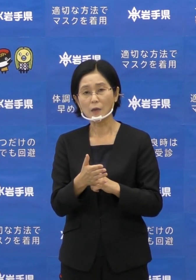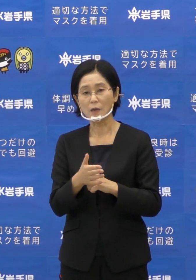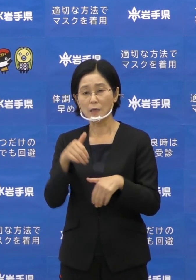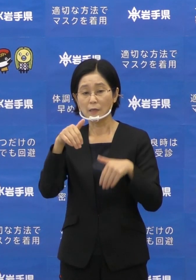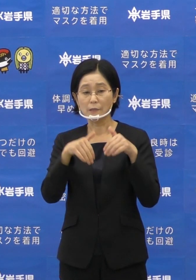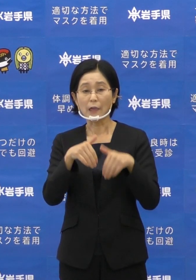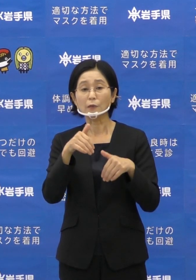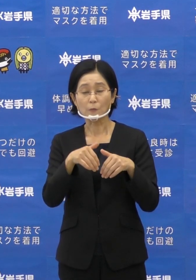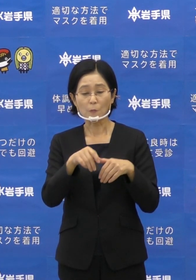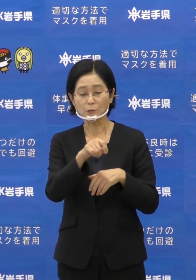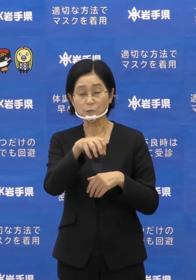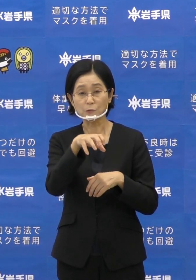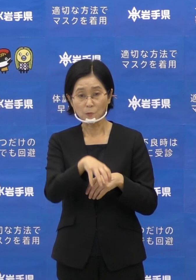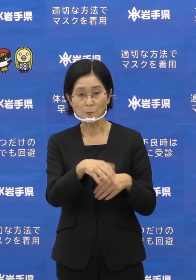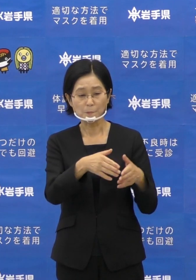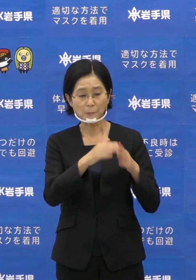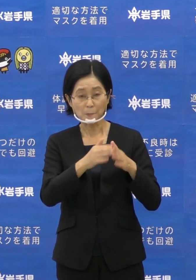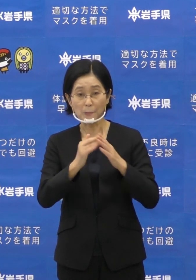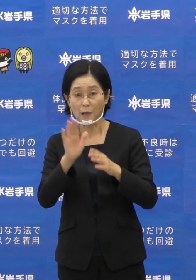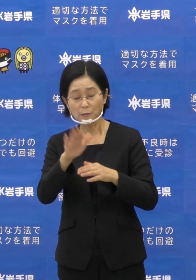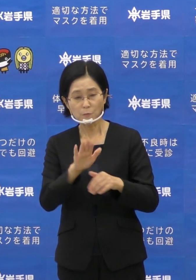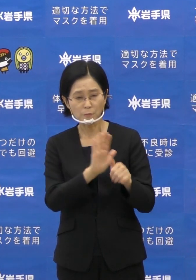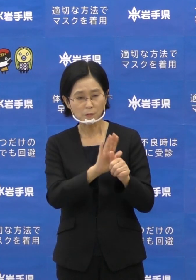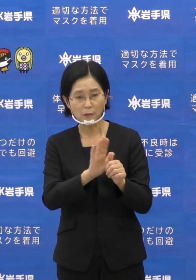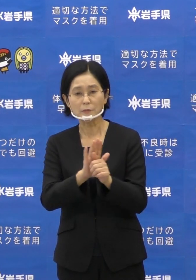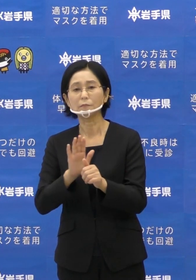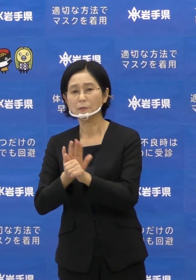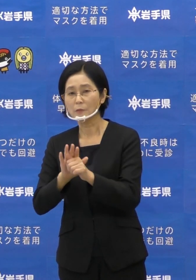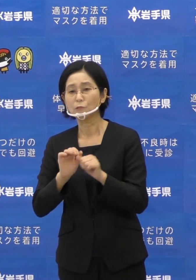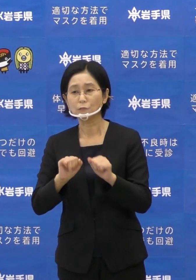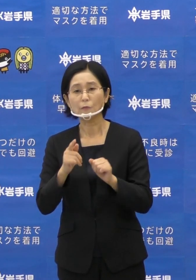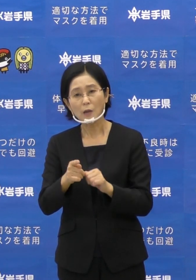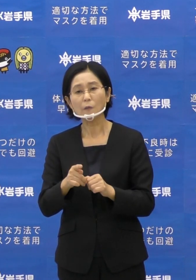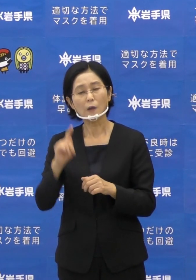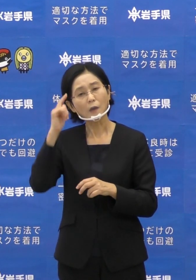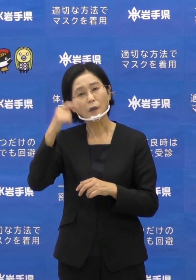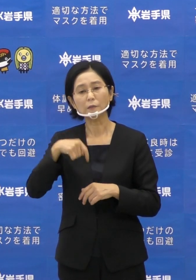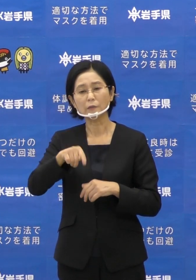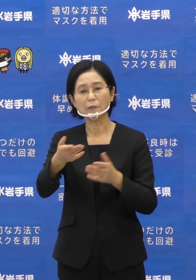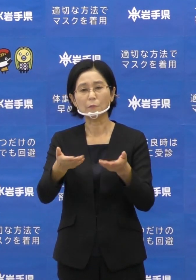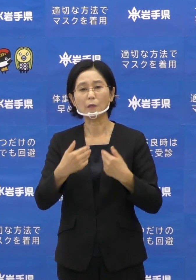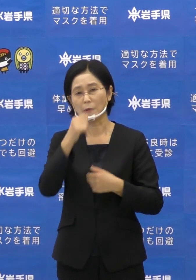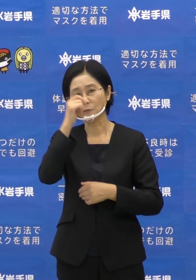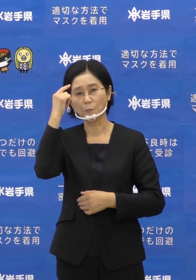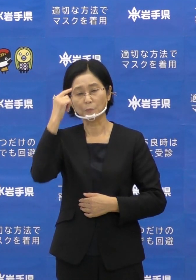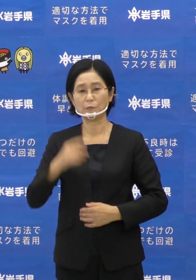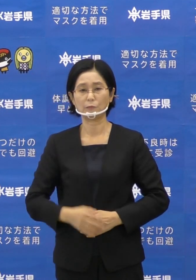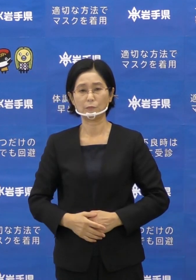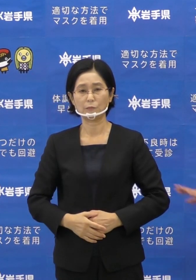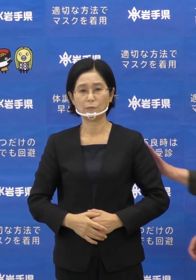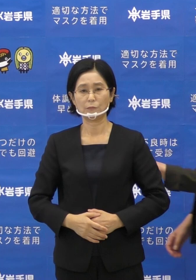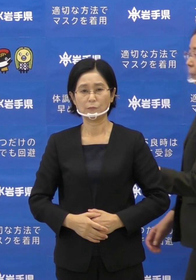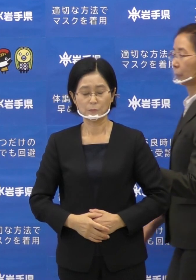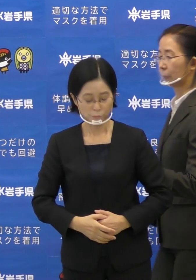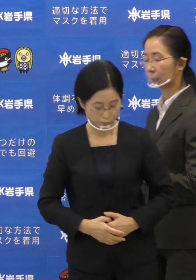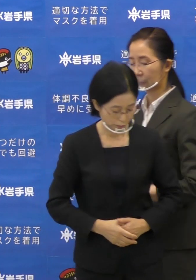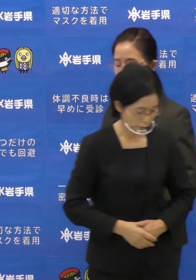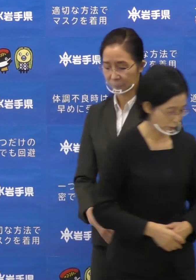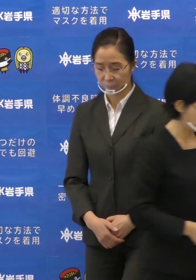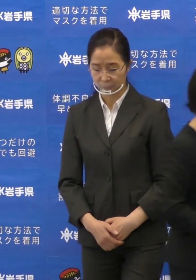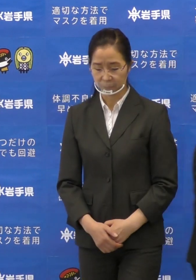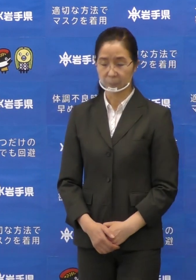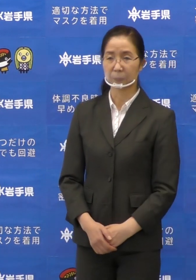伝いに行くか、そういうこともこう考えながらやってもらえばいいと思います。 まさにちょっとその部分をお伺いしたかったんですけれ